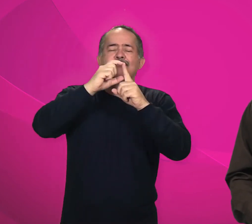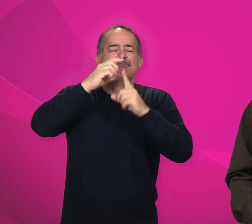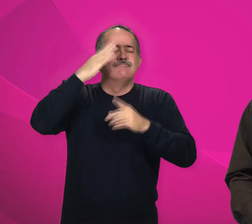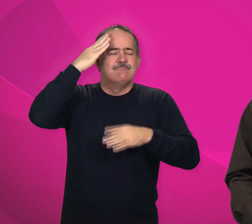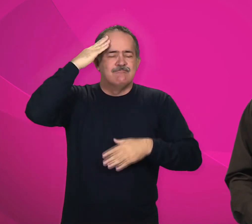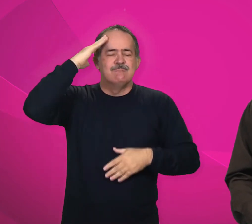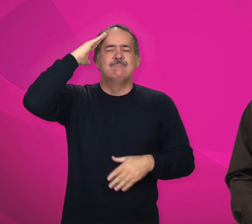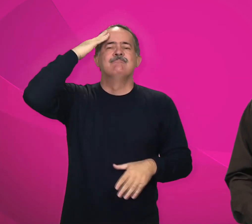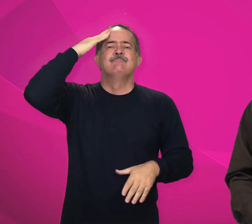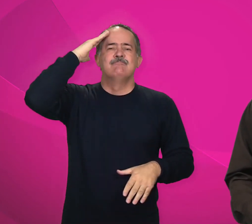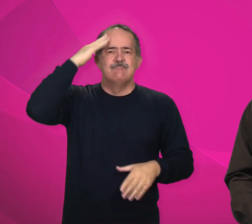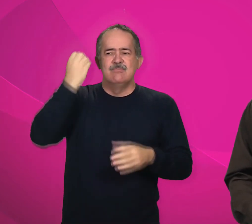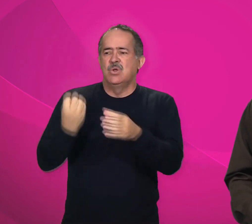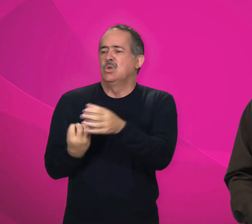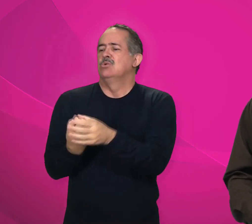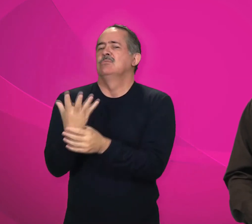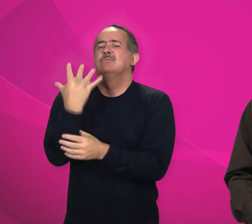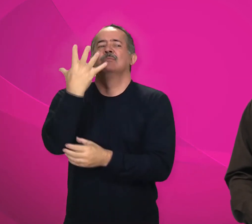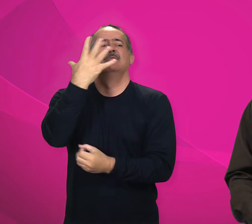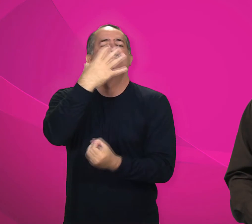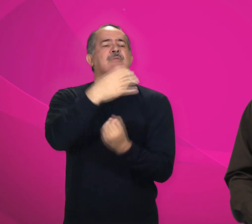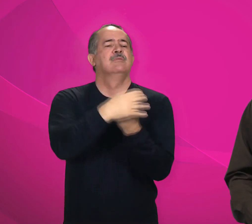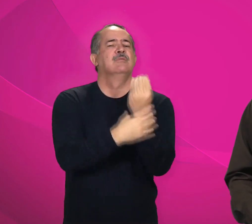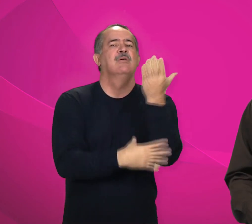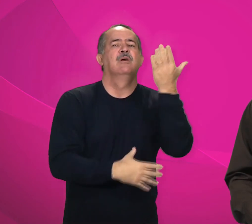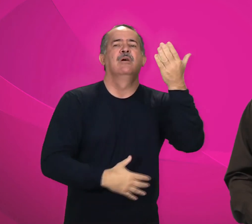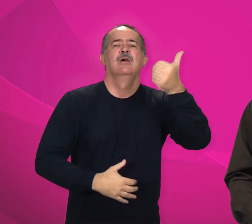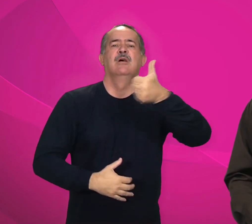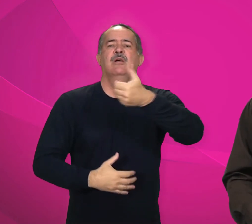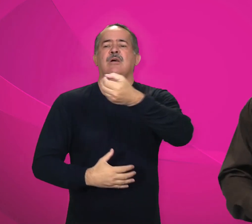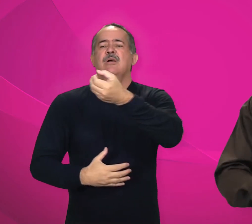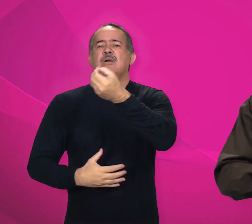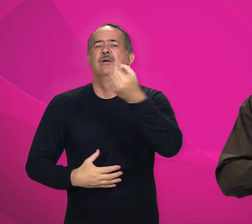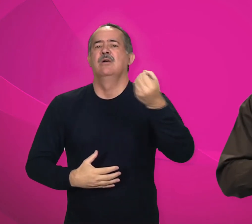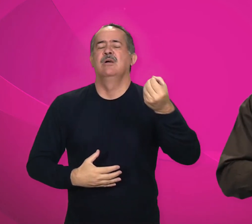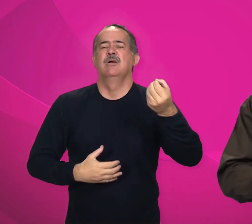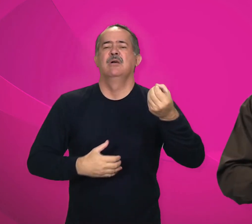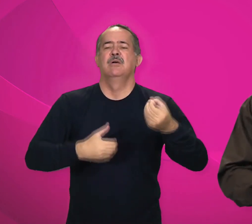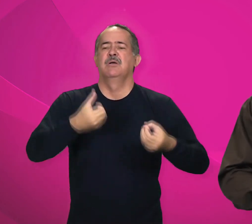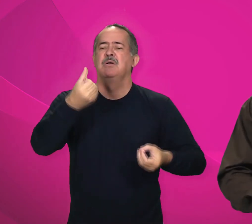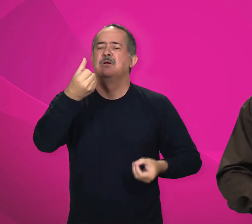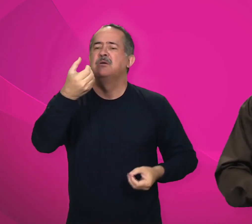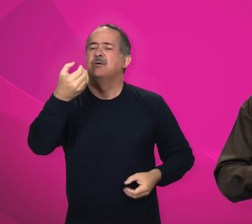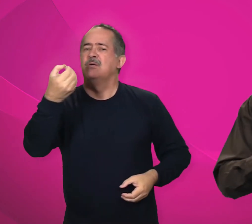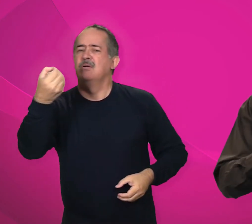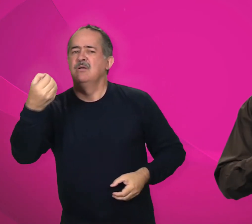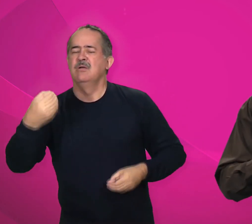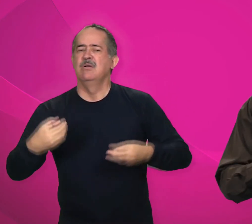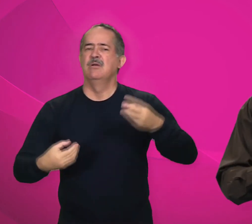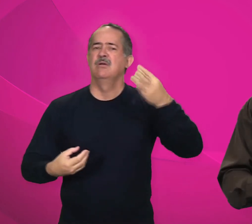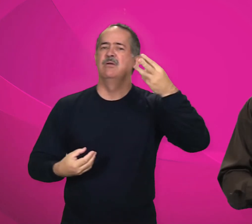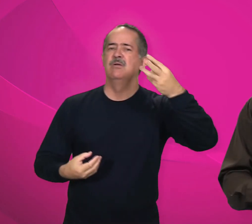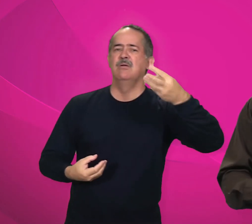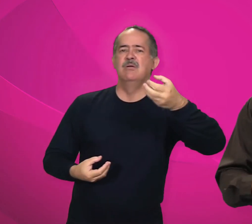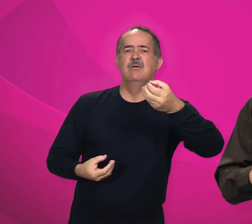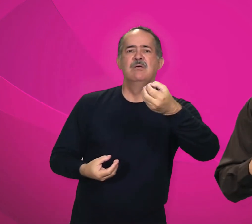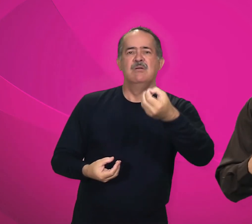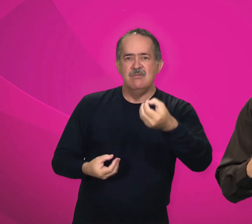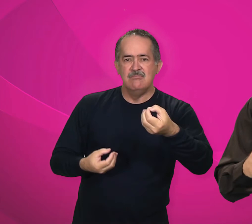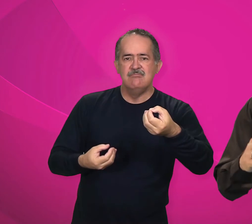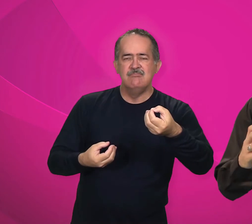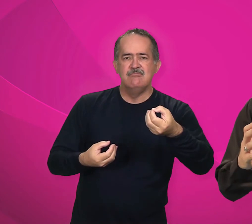palavra e a compreende. Esse produz frutos, um dá 100, outro dá